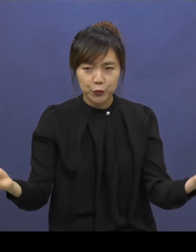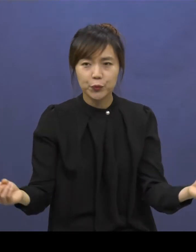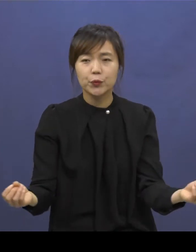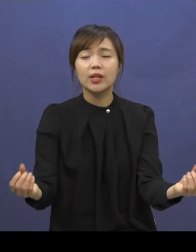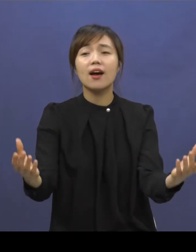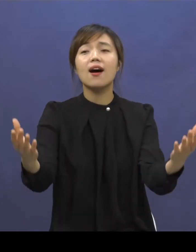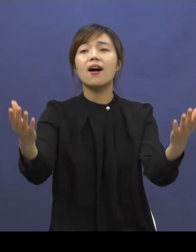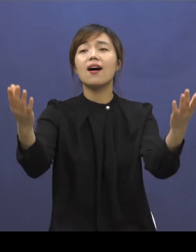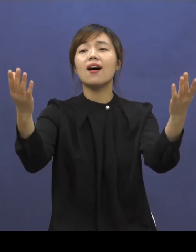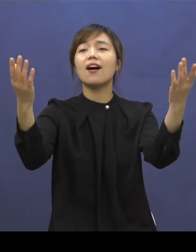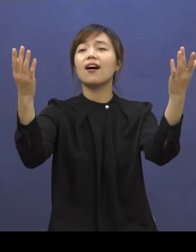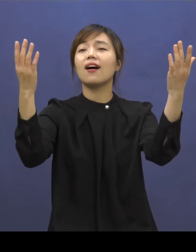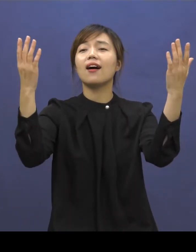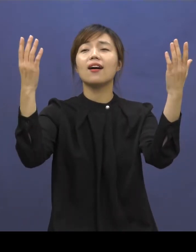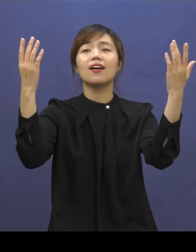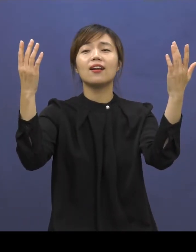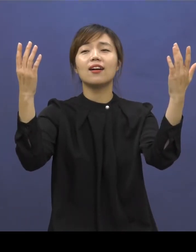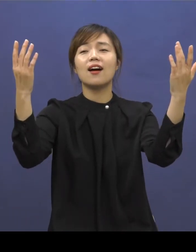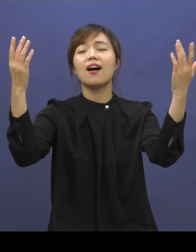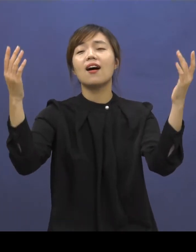할렐루야